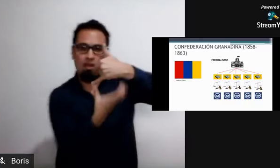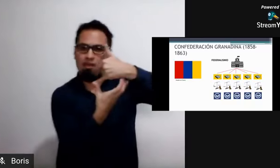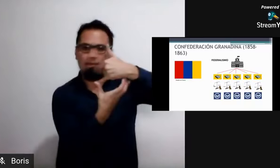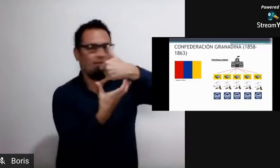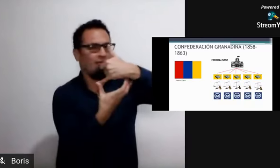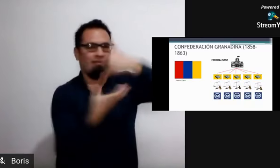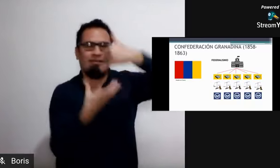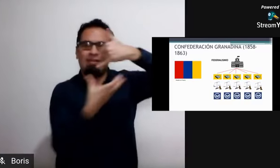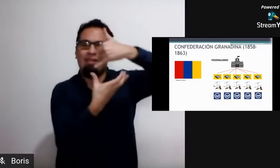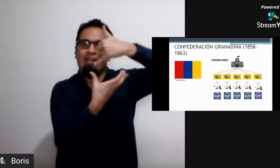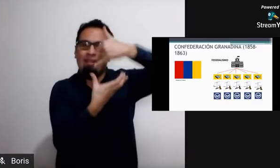bandera.